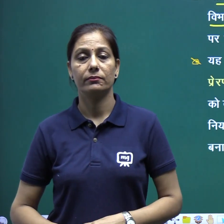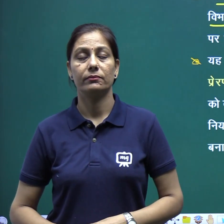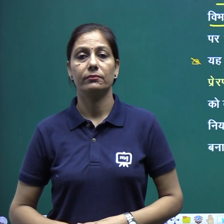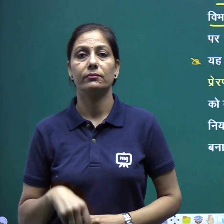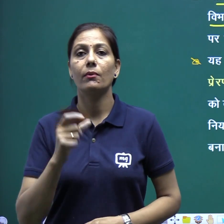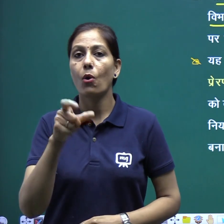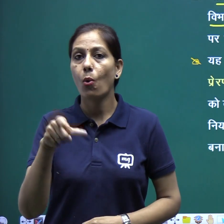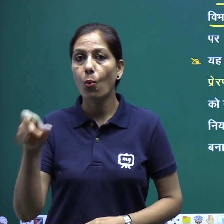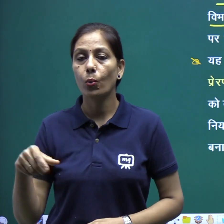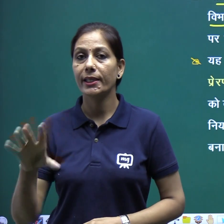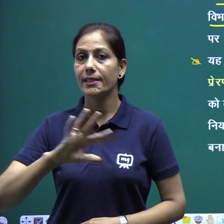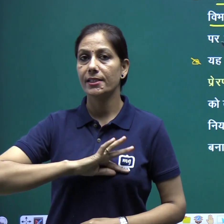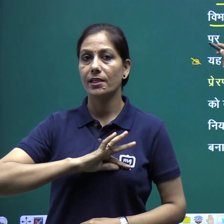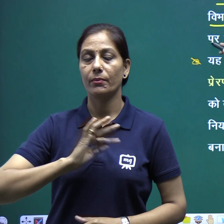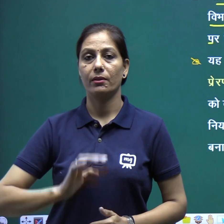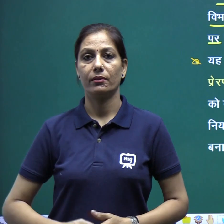मनुष्य की इच्छा पर